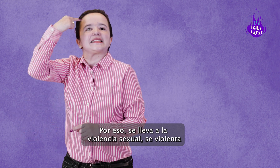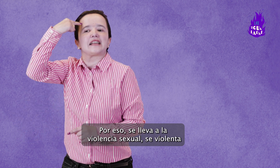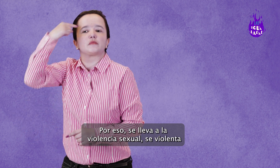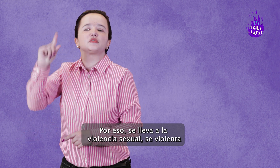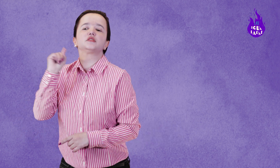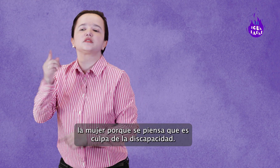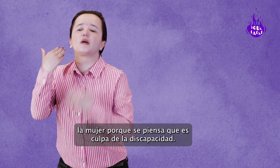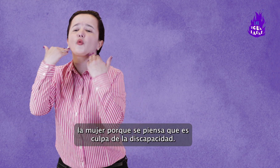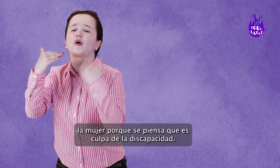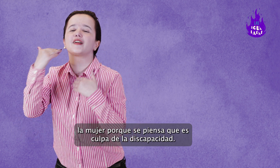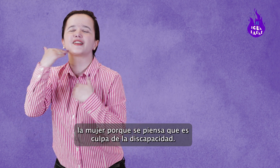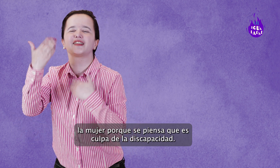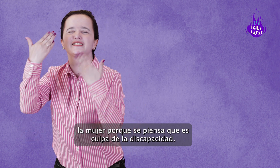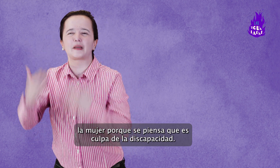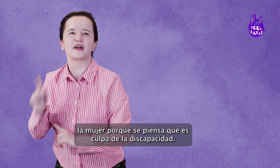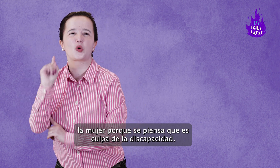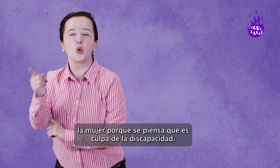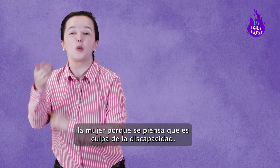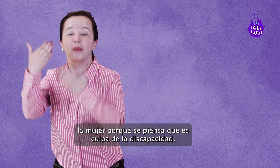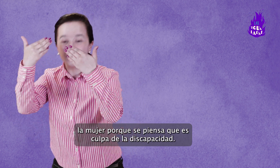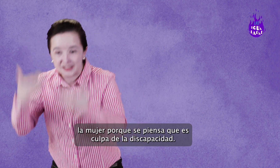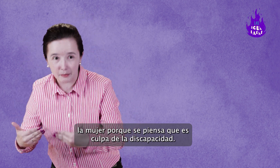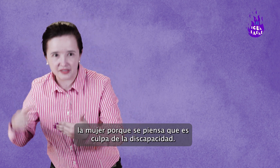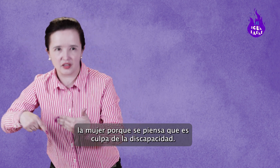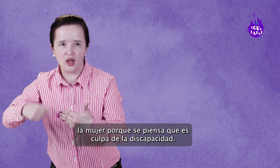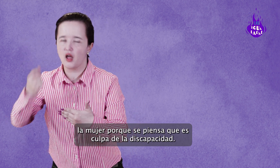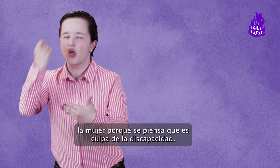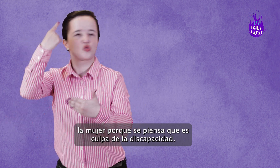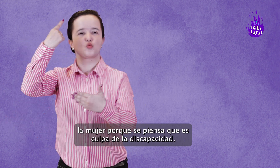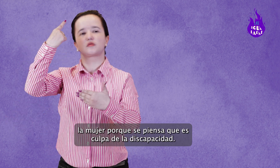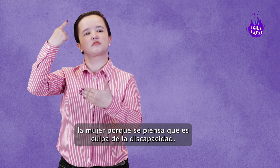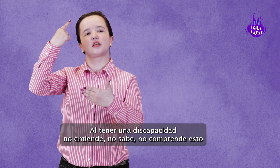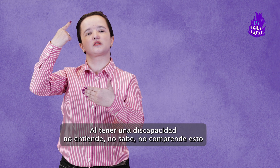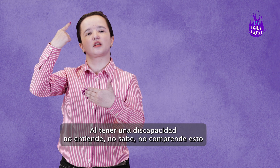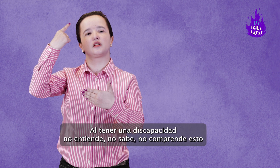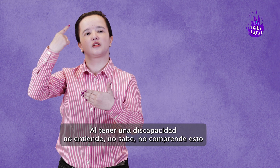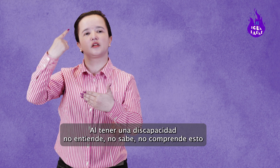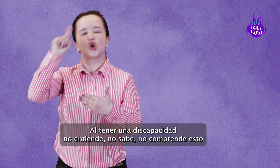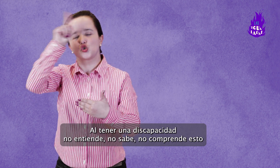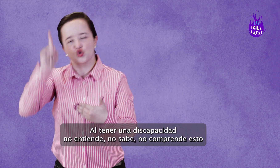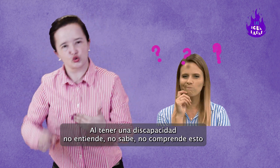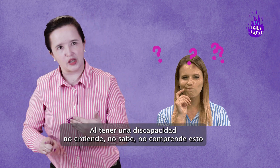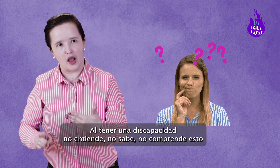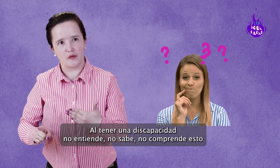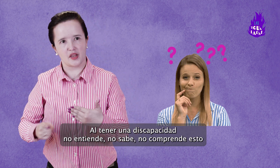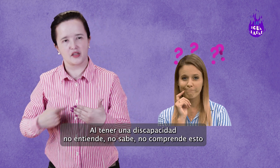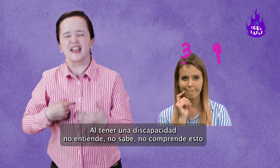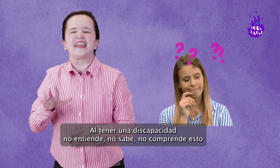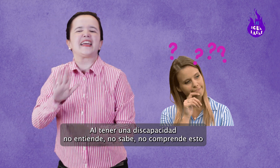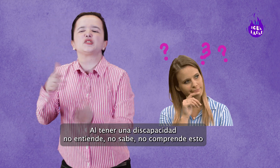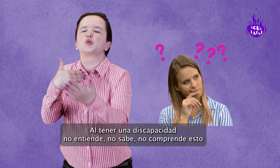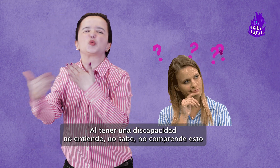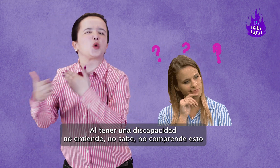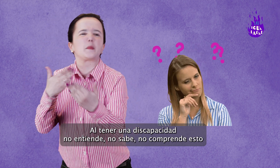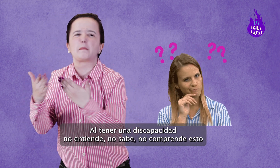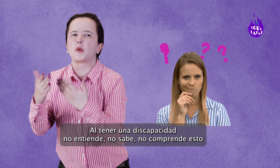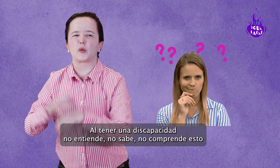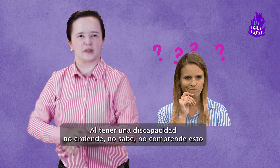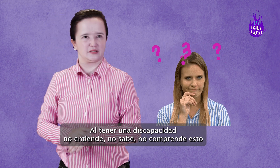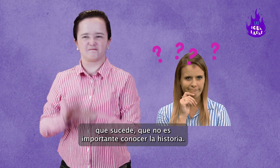violenta a la mujer porque se piensa que es culpa de la discapacidad. al tener una discapacidad no entiende, no sabe, no comprende esto